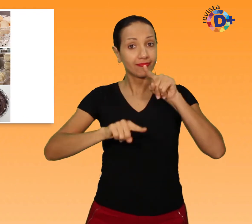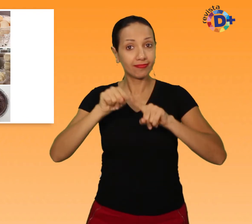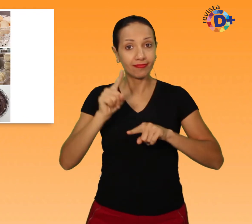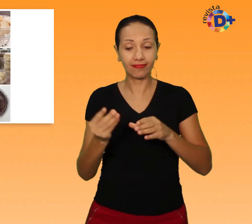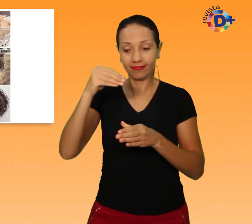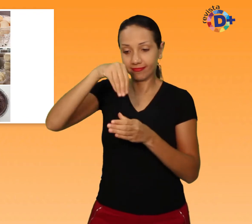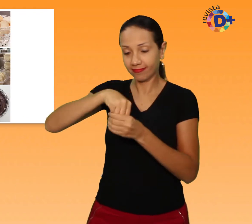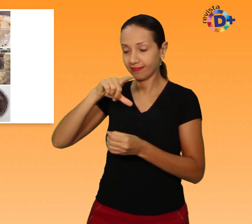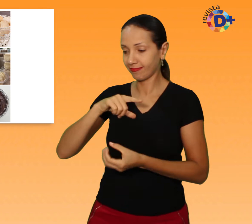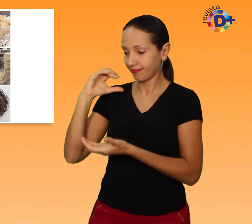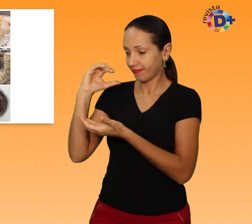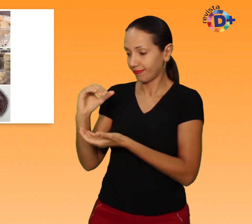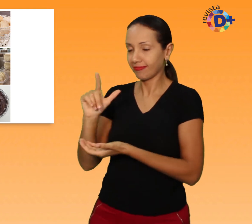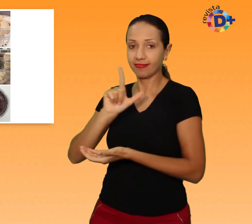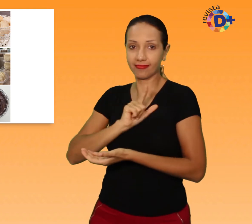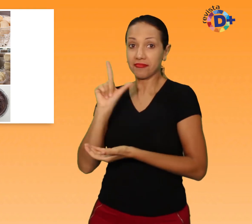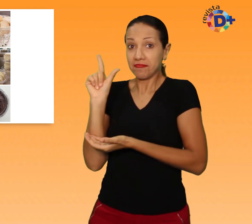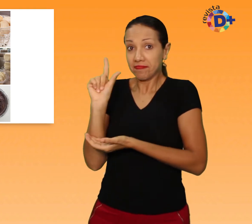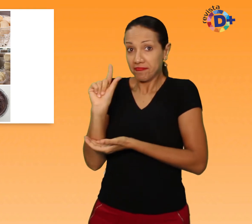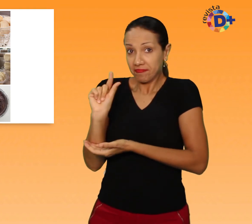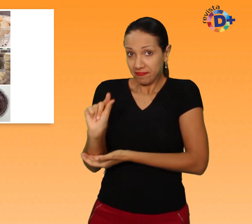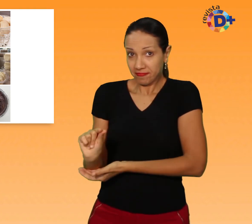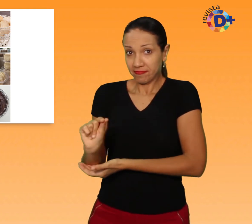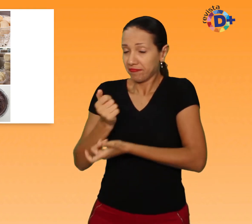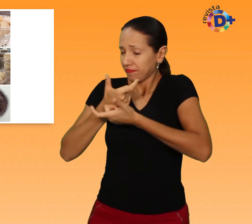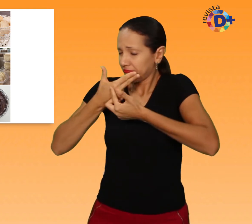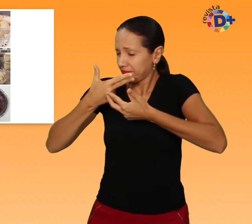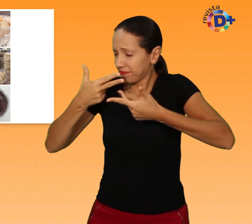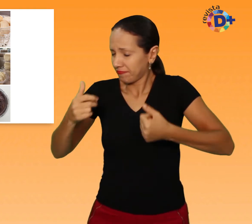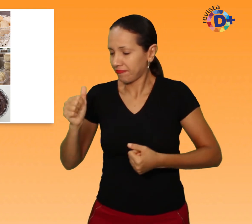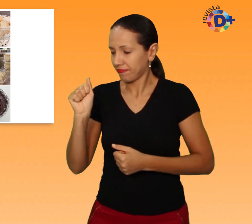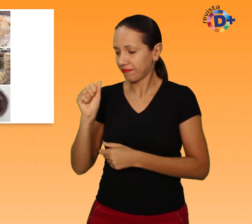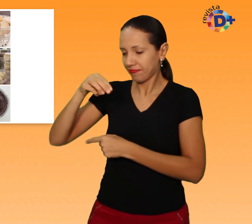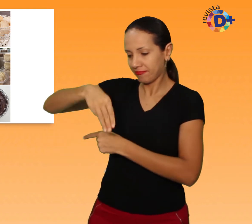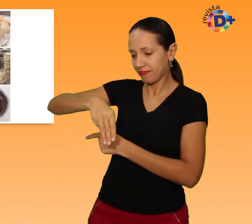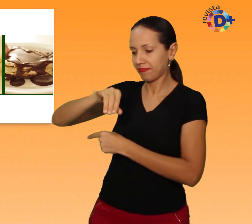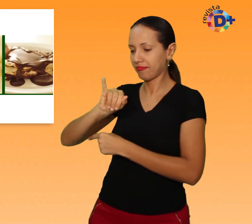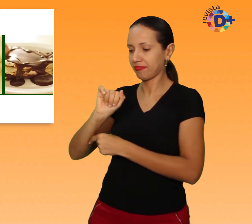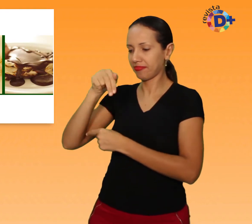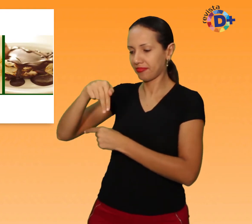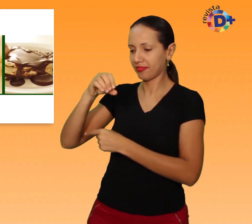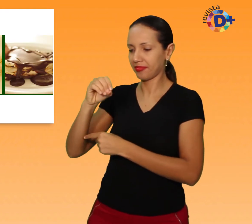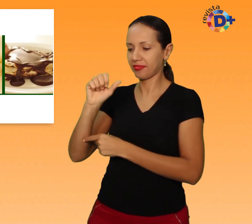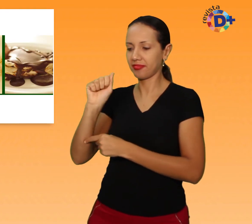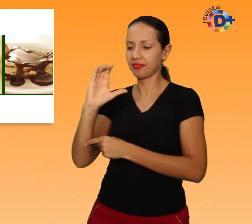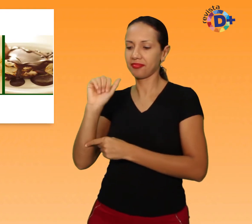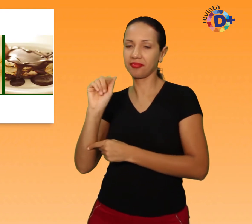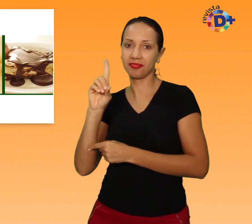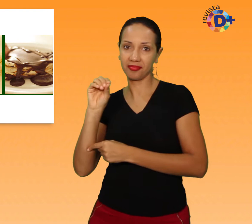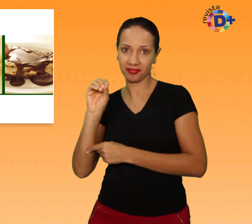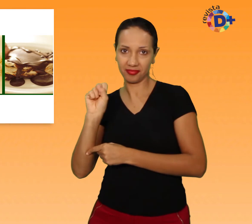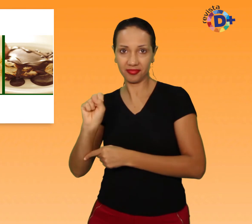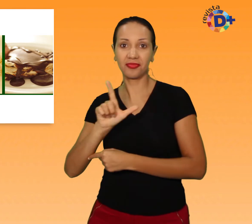possui baixo teor de fenilalanina e outros aminoácidos são isentos de glúten